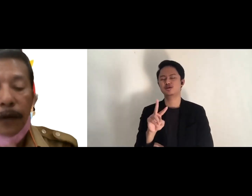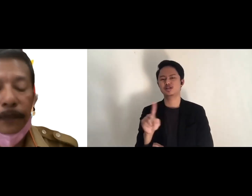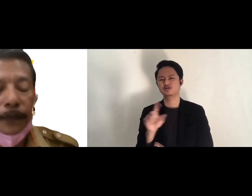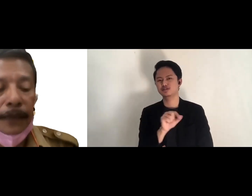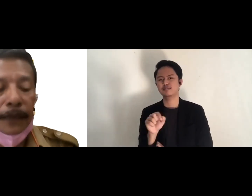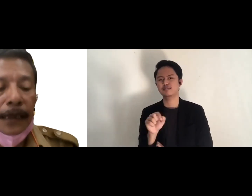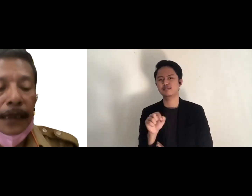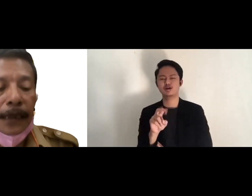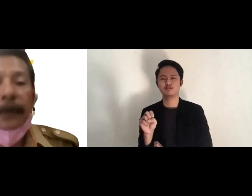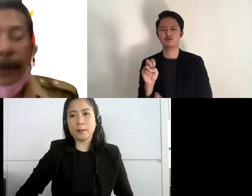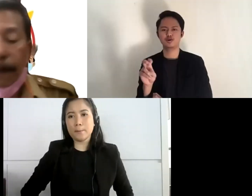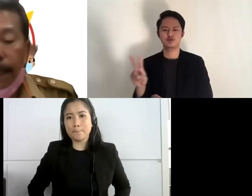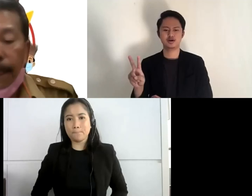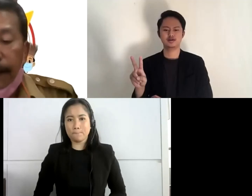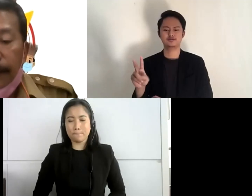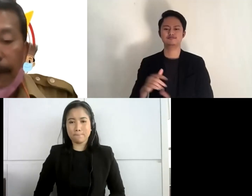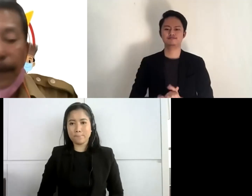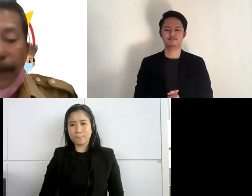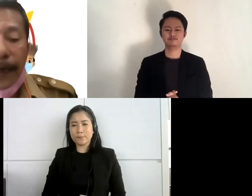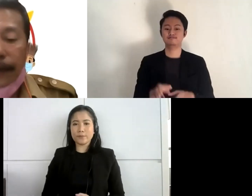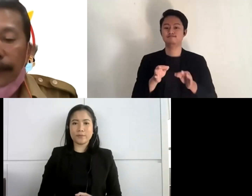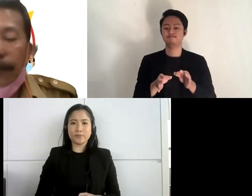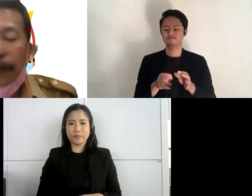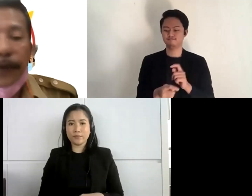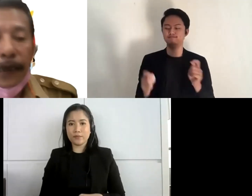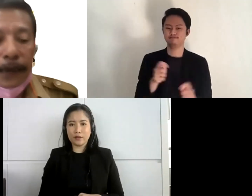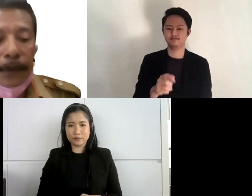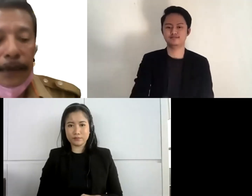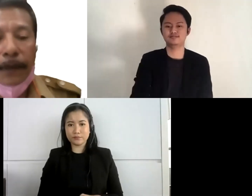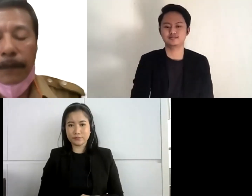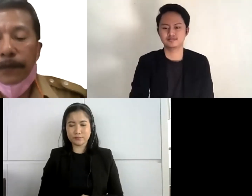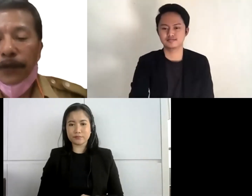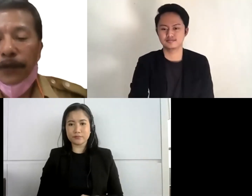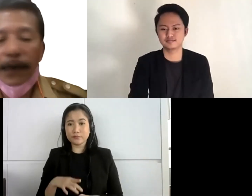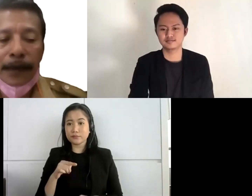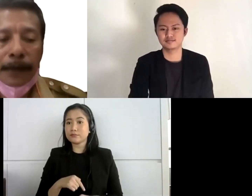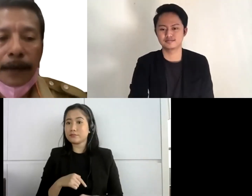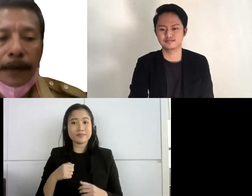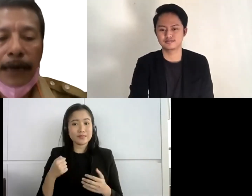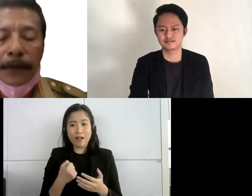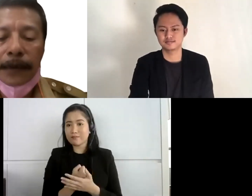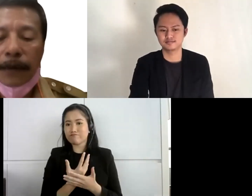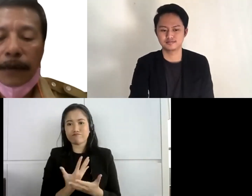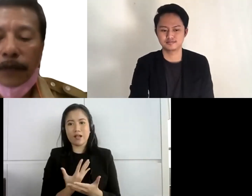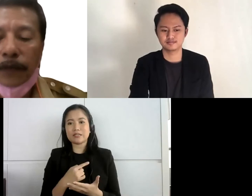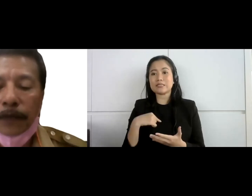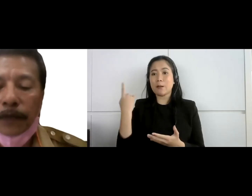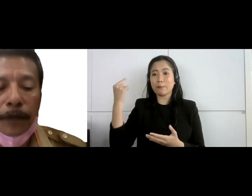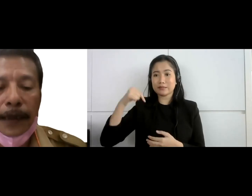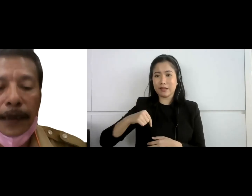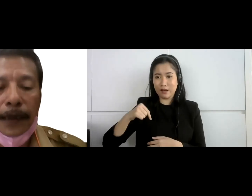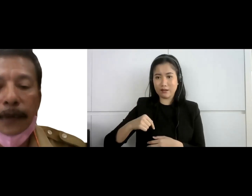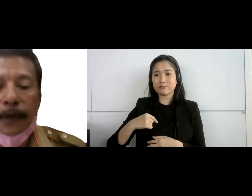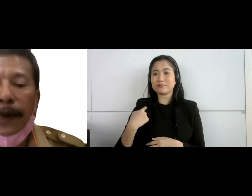2021-2022. Sayangnya, sampai dengan saya bicara di depan Bapak Ibu sekalian, kami di Kabupaten